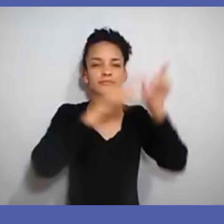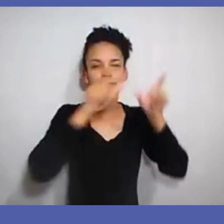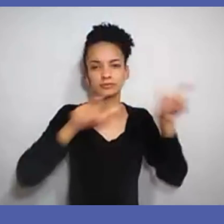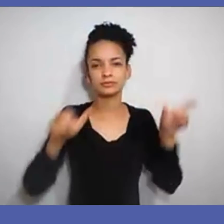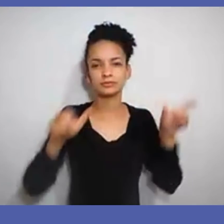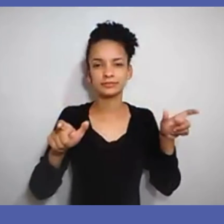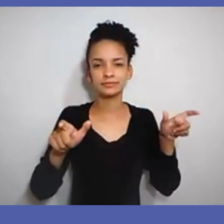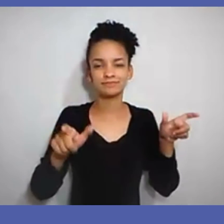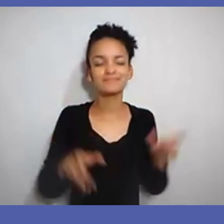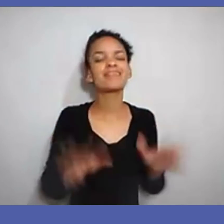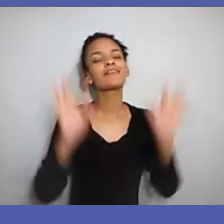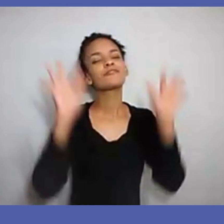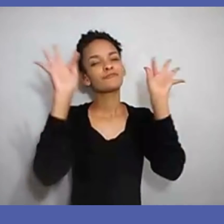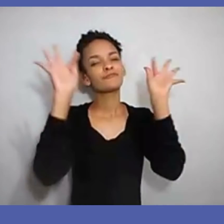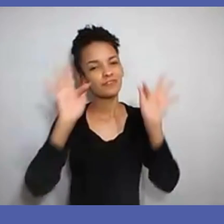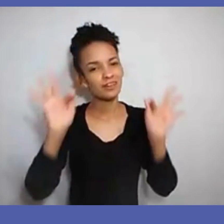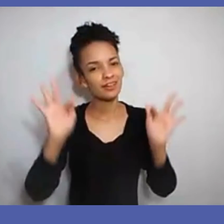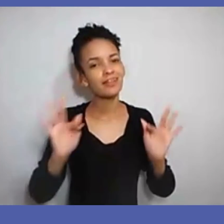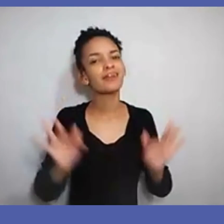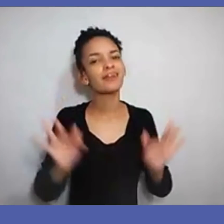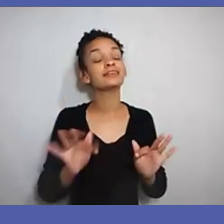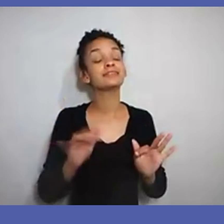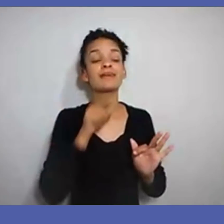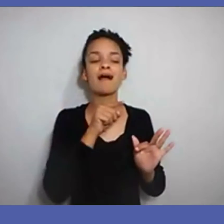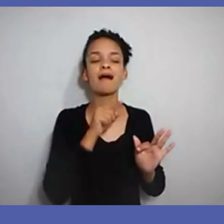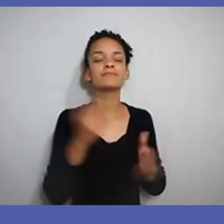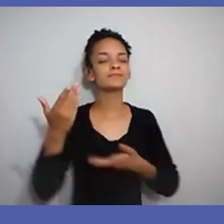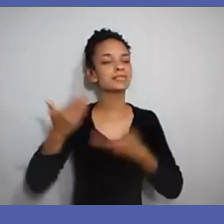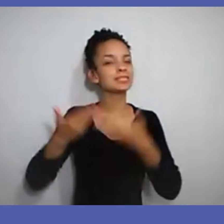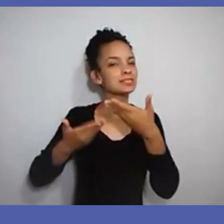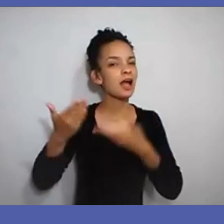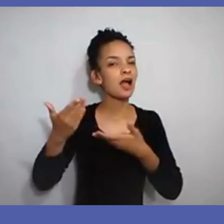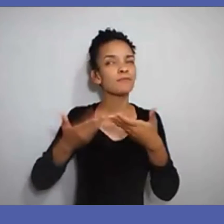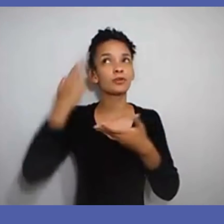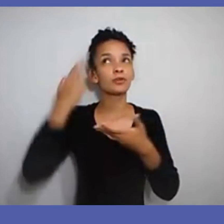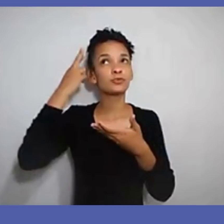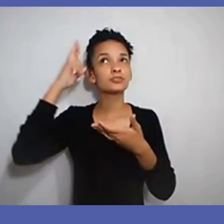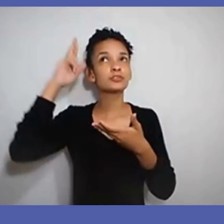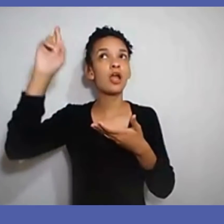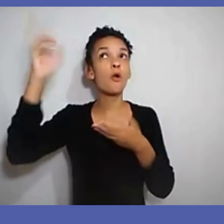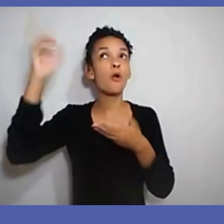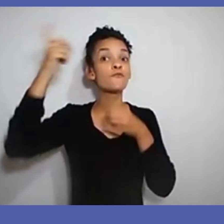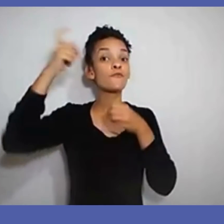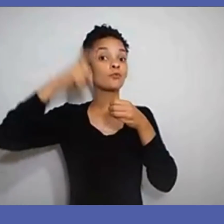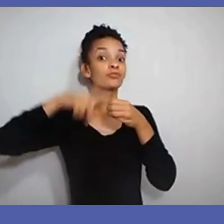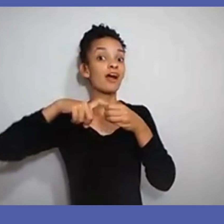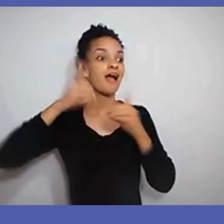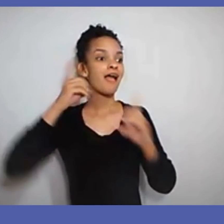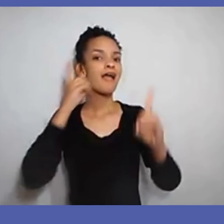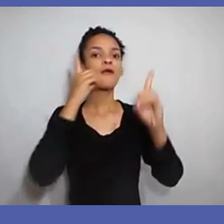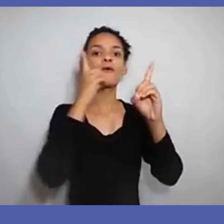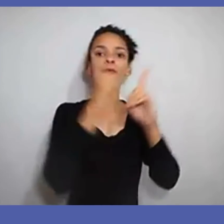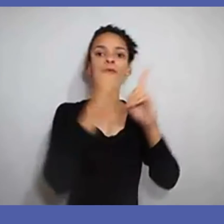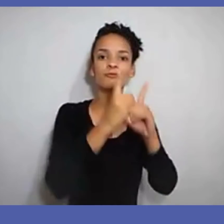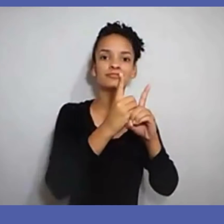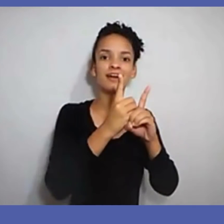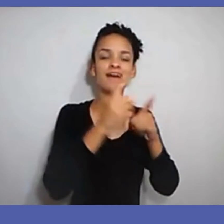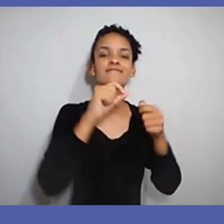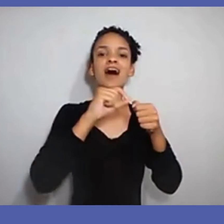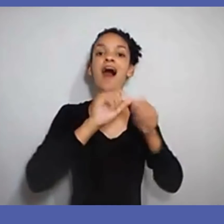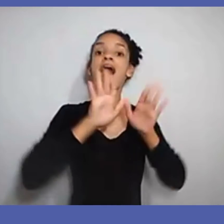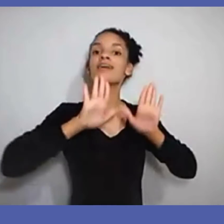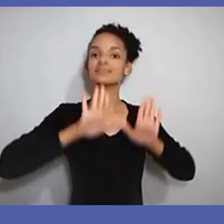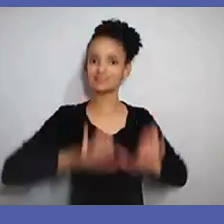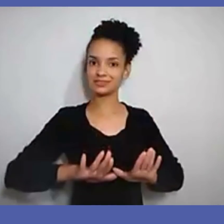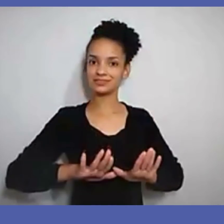aquele servo a quem seu Senhor, quando vier, achar fazendo assim. Se o